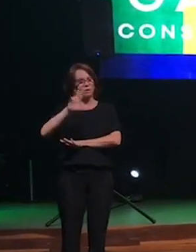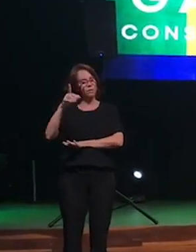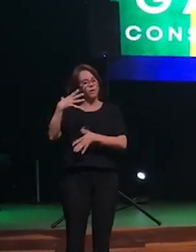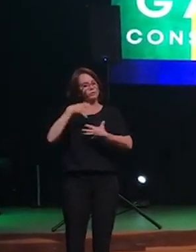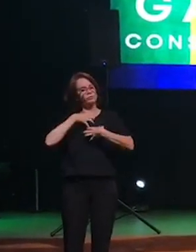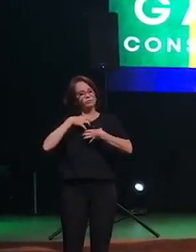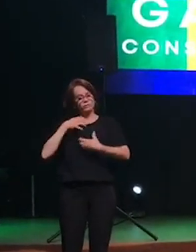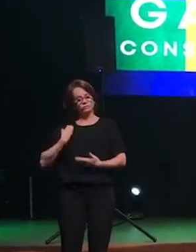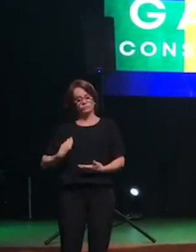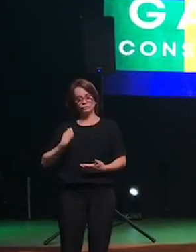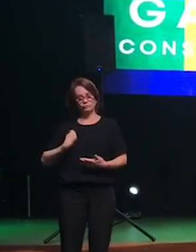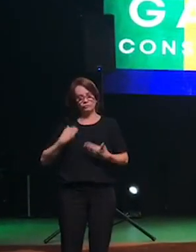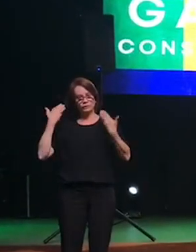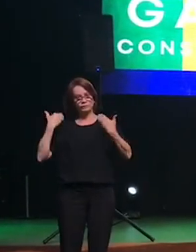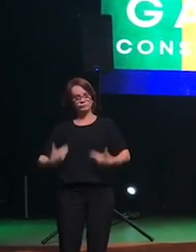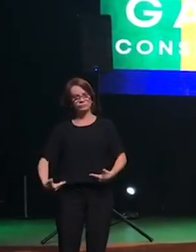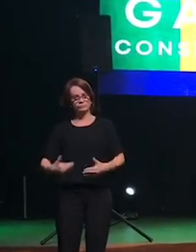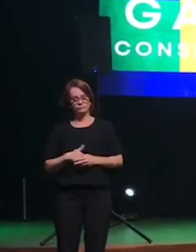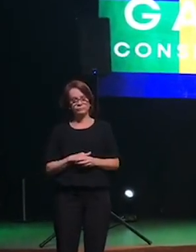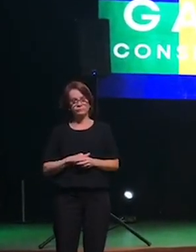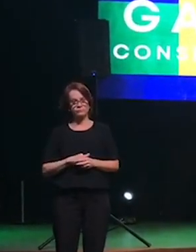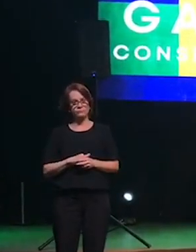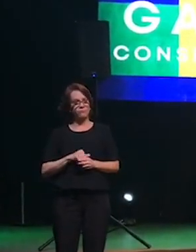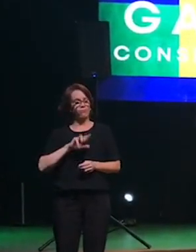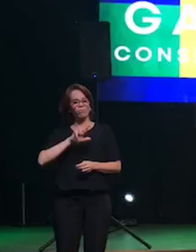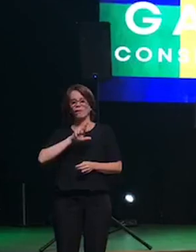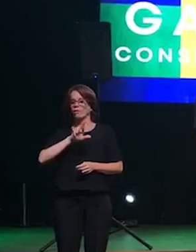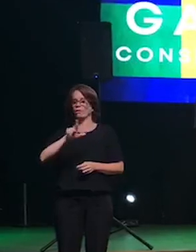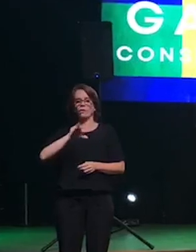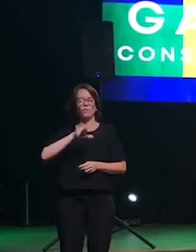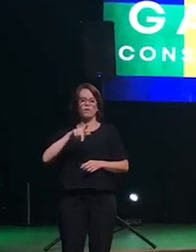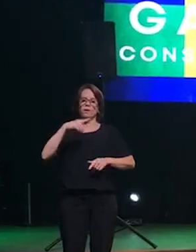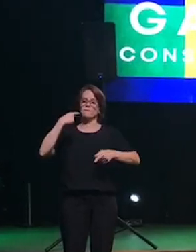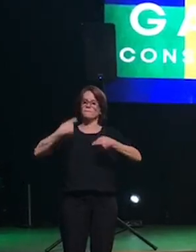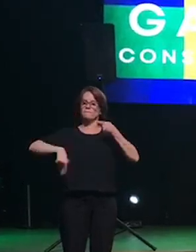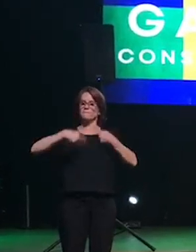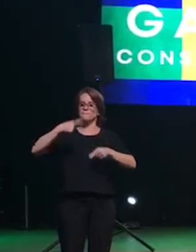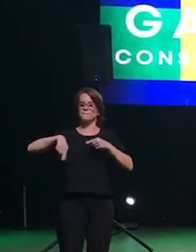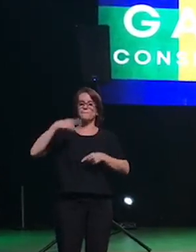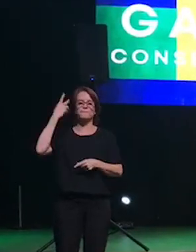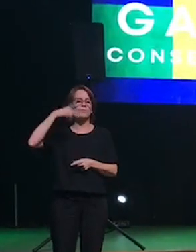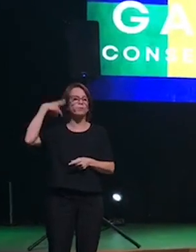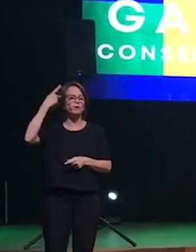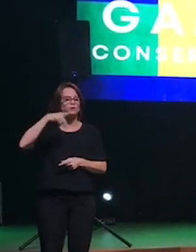vida. Não é sobre política, é sobre cultura.